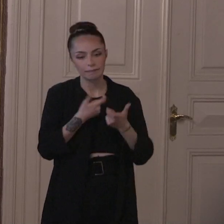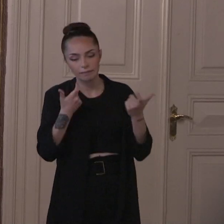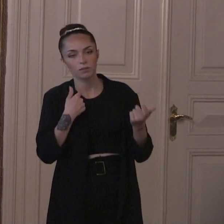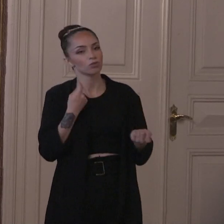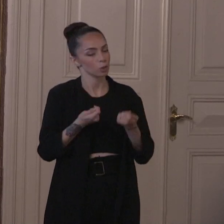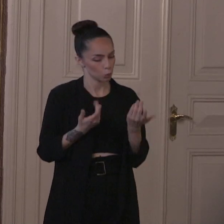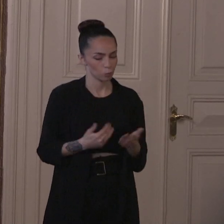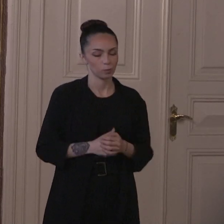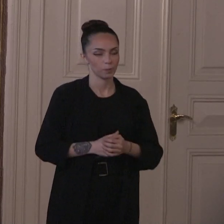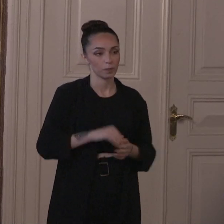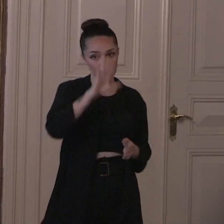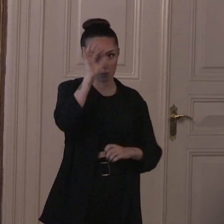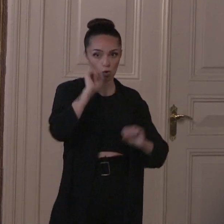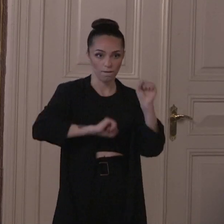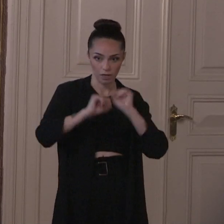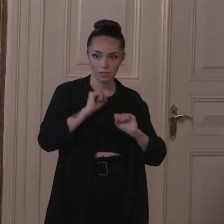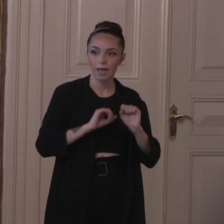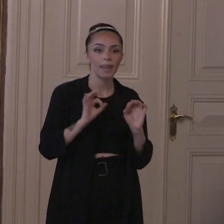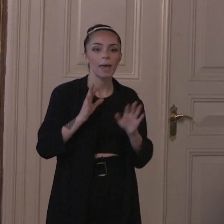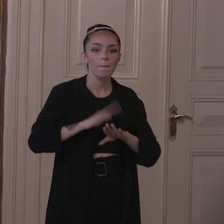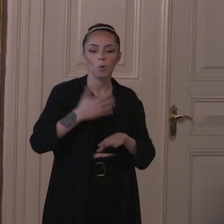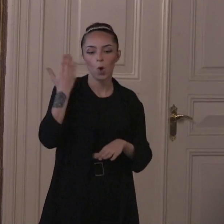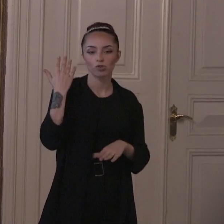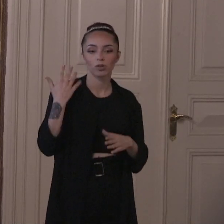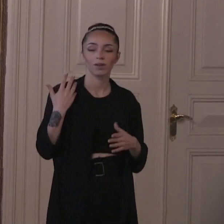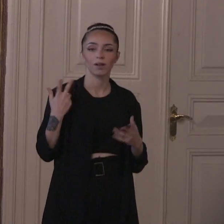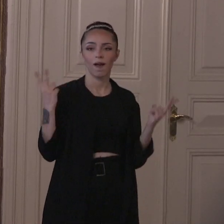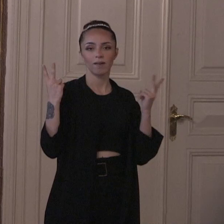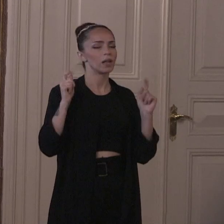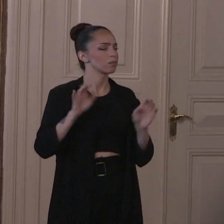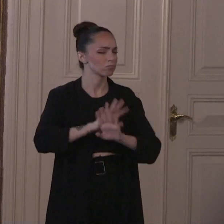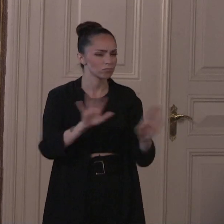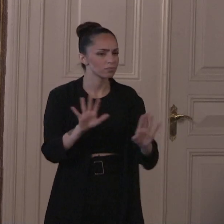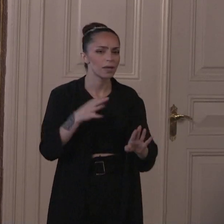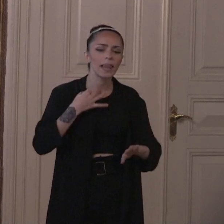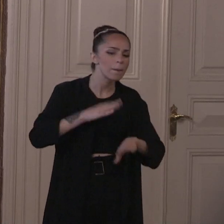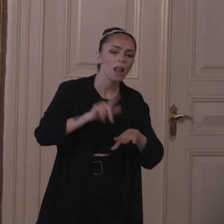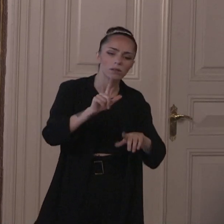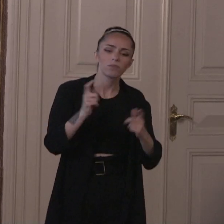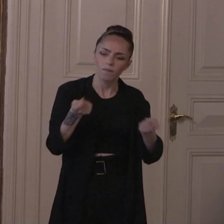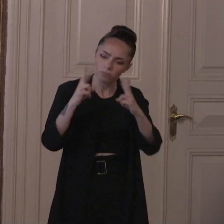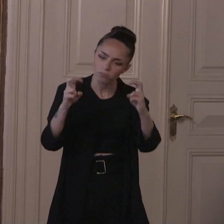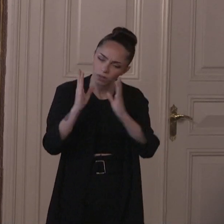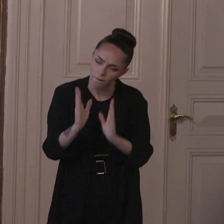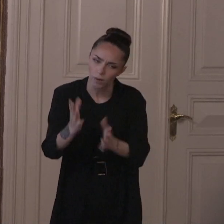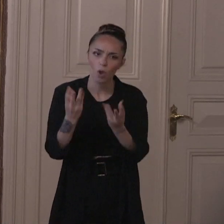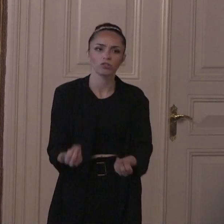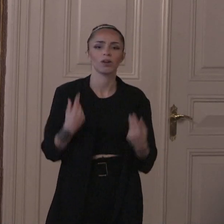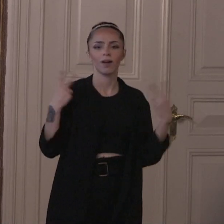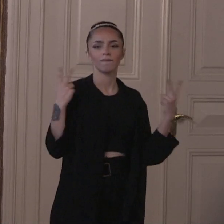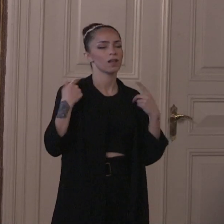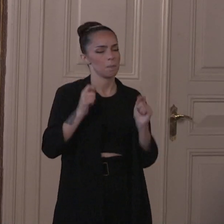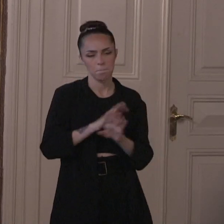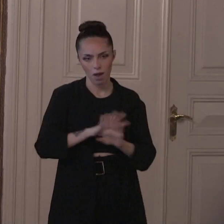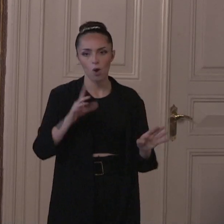geliştiriyoruz. İstanbul Üniversitesi yaptıklarıyla övünecek bir üniversite değil, yapacakların ne olduğunu arayan, araştıran bir üniversitedir. O yönüyle